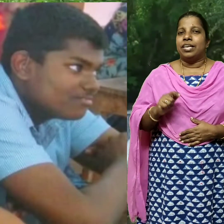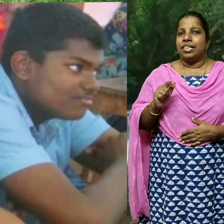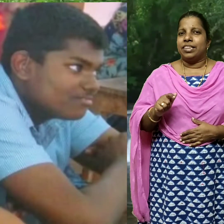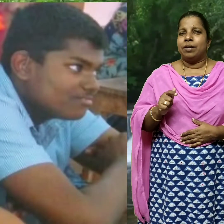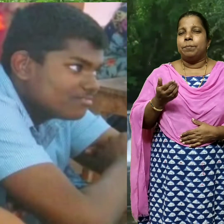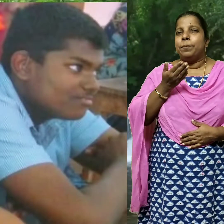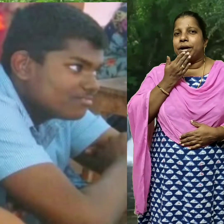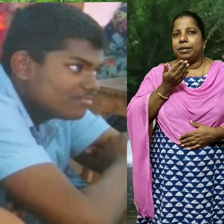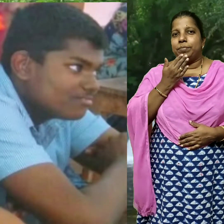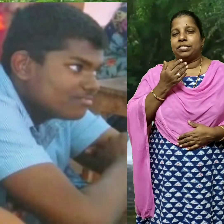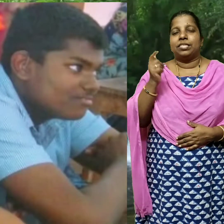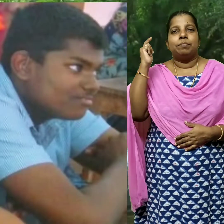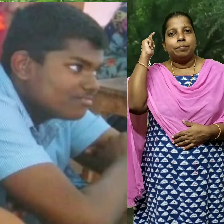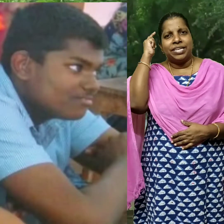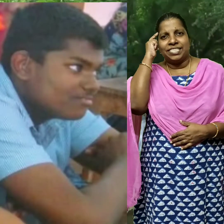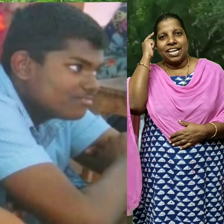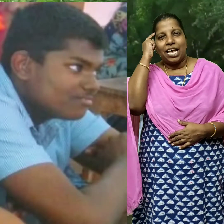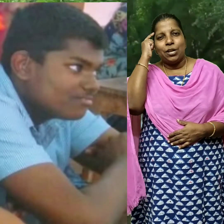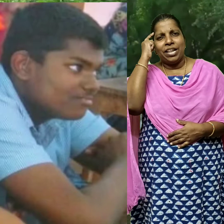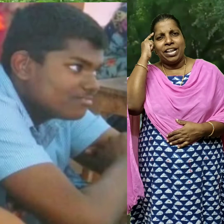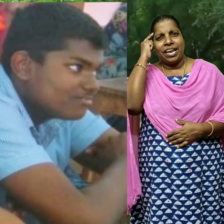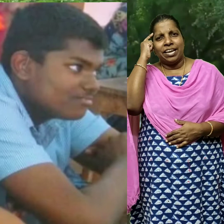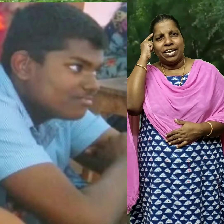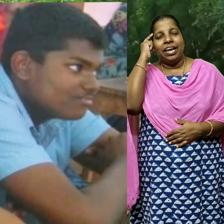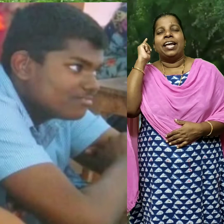ഇന്ന് പഠിപ്പിച്ചത് മനസ്സിലായല്ലോ അല്ലേ?